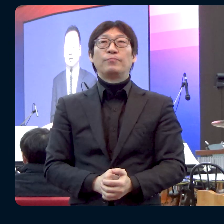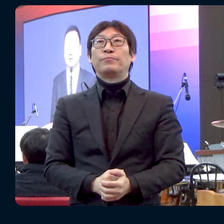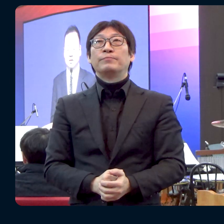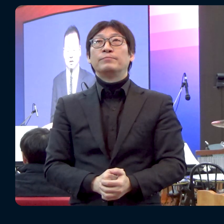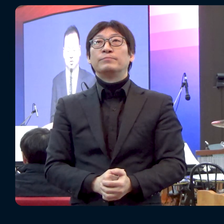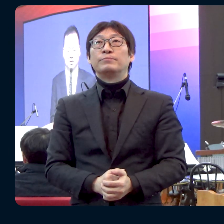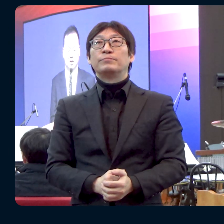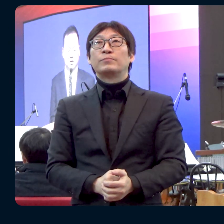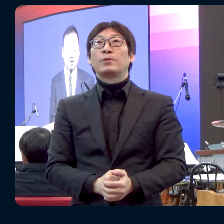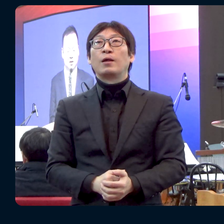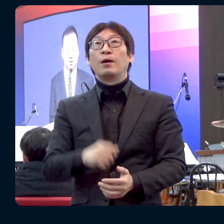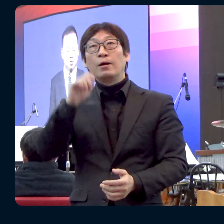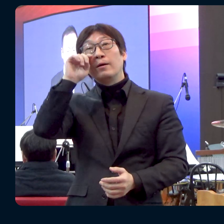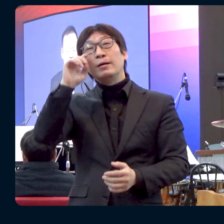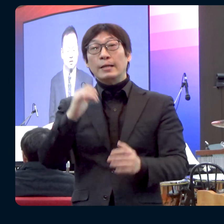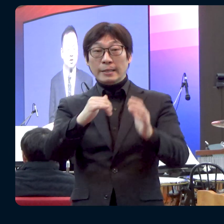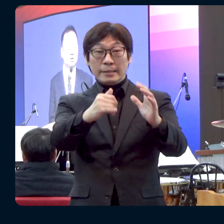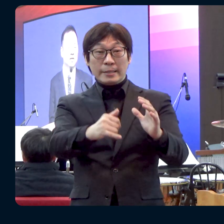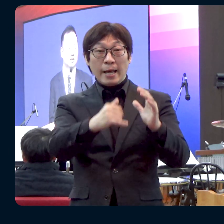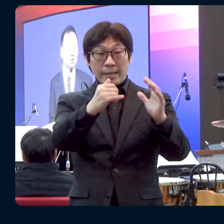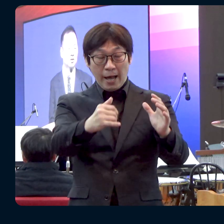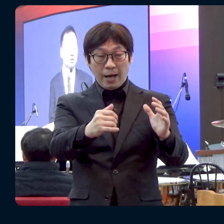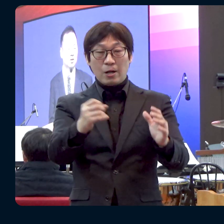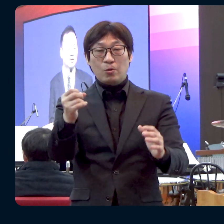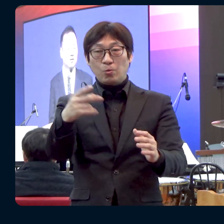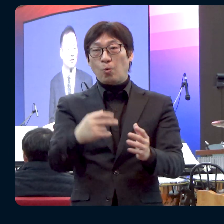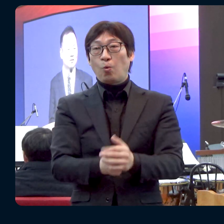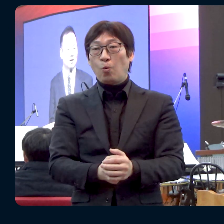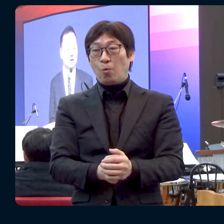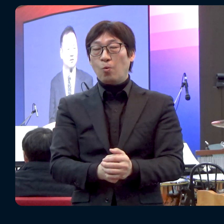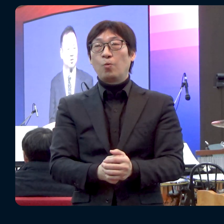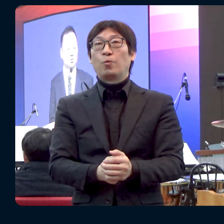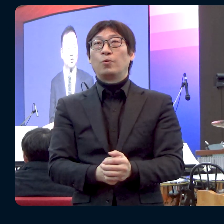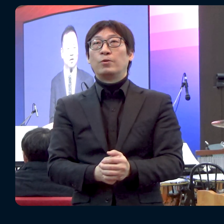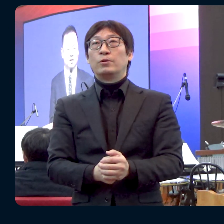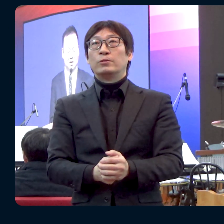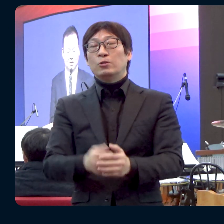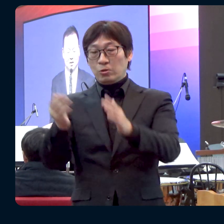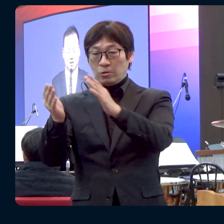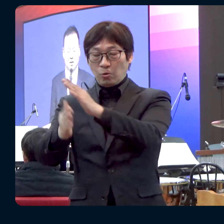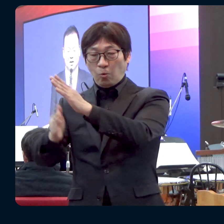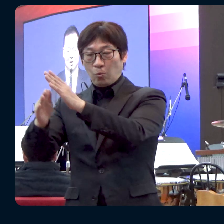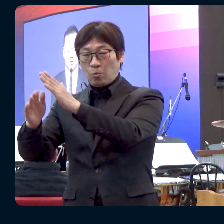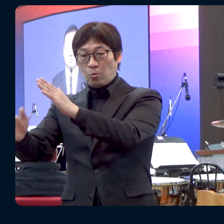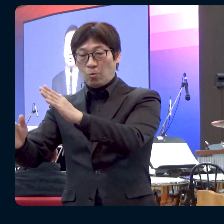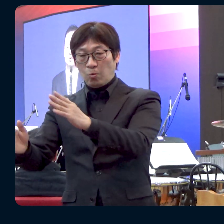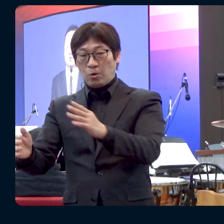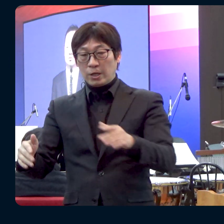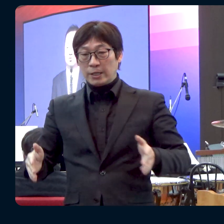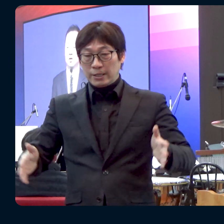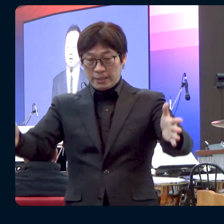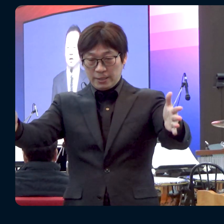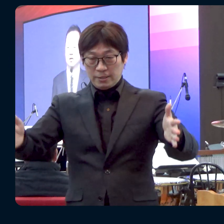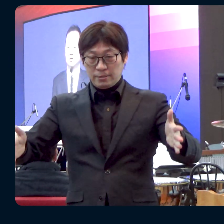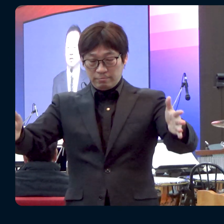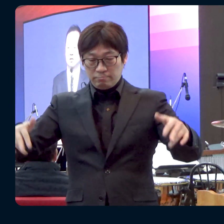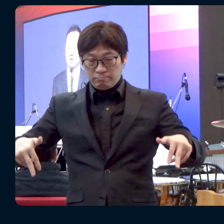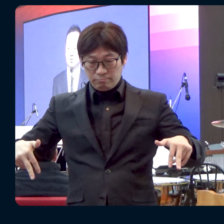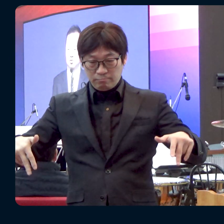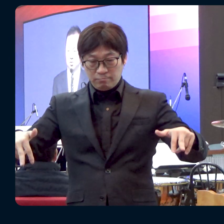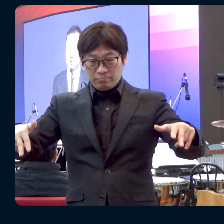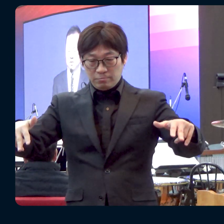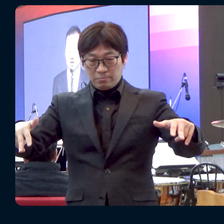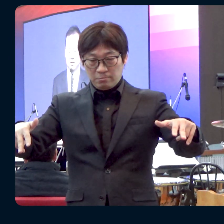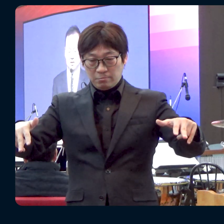사실 세상의 권세와 여론의 인정을 받아서 당당하게 성도의 길을 가고 싶은 것은